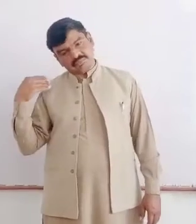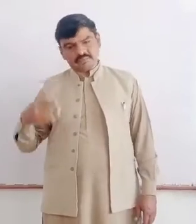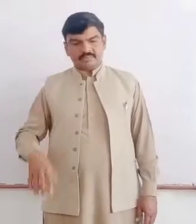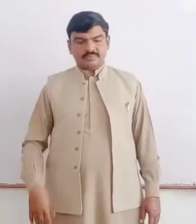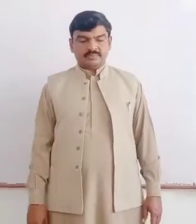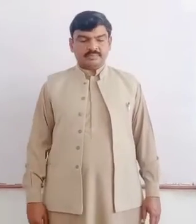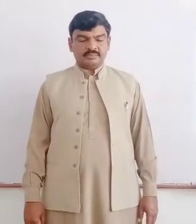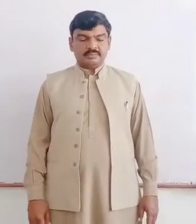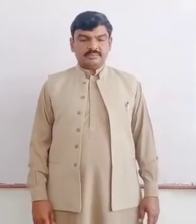स्प्रिंग,